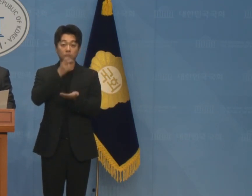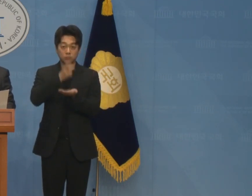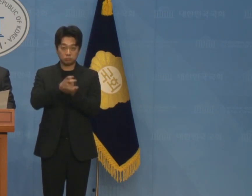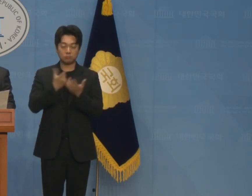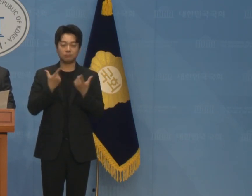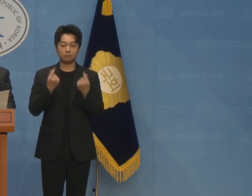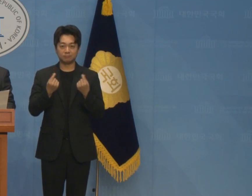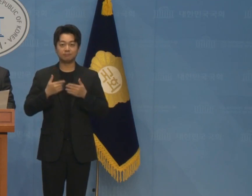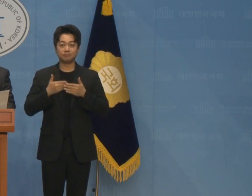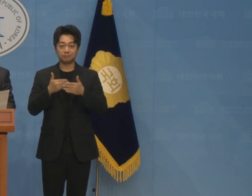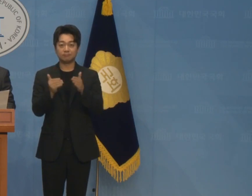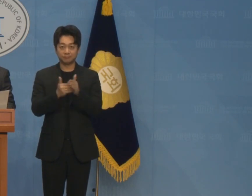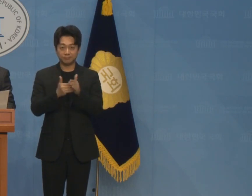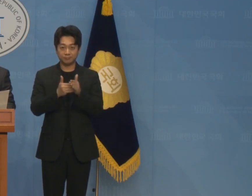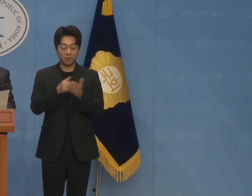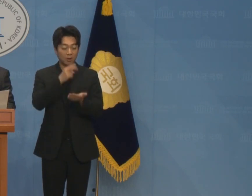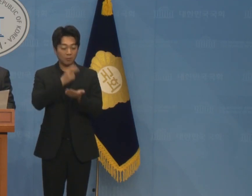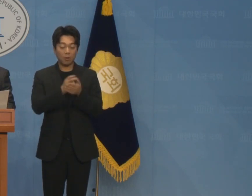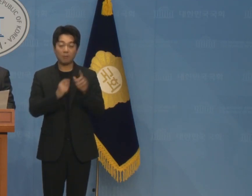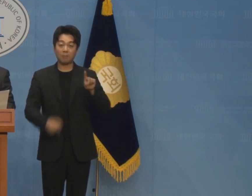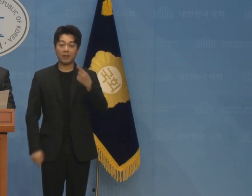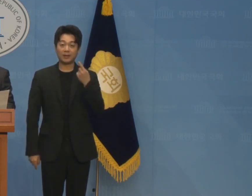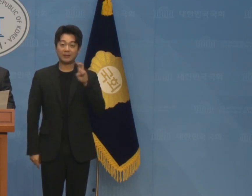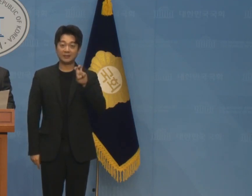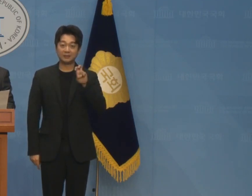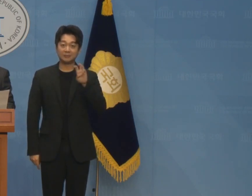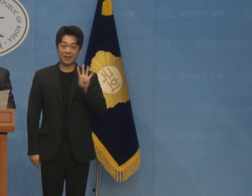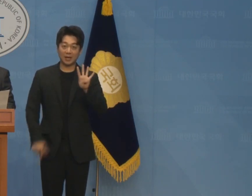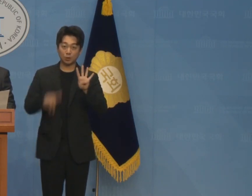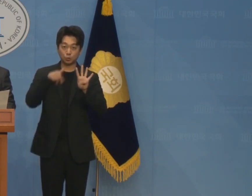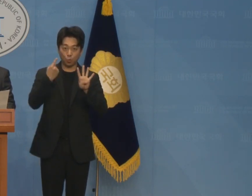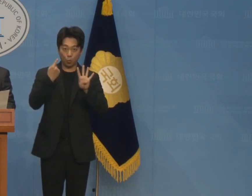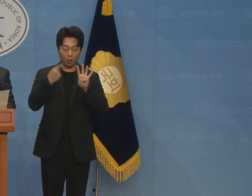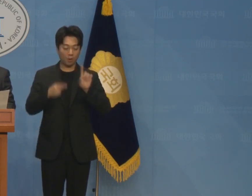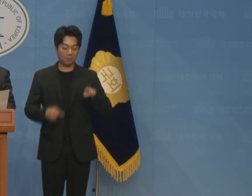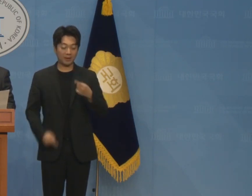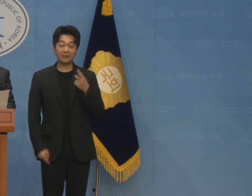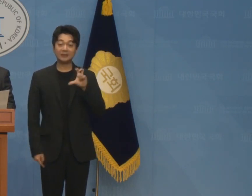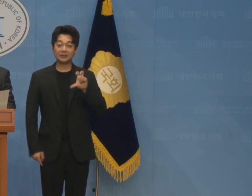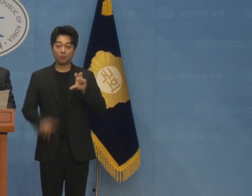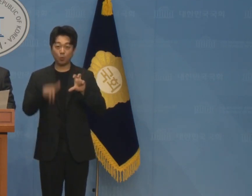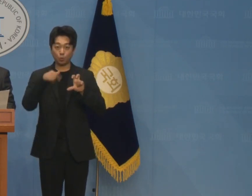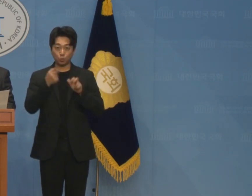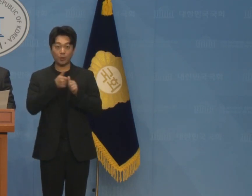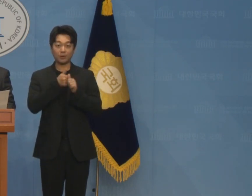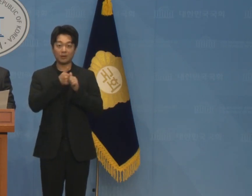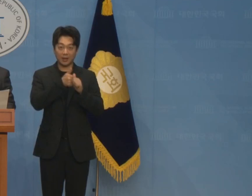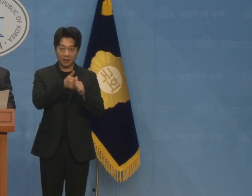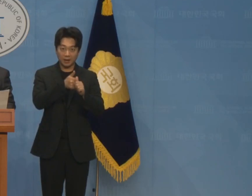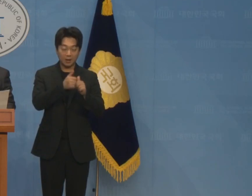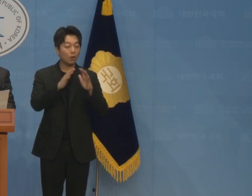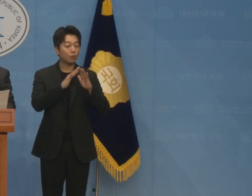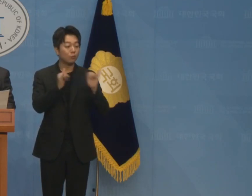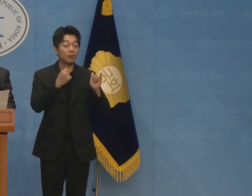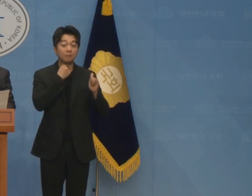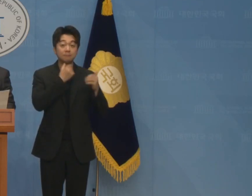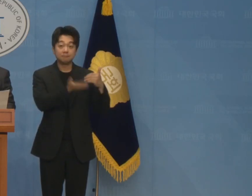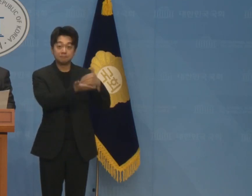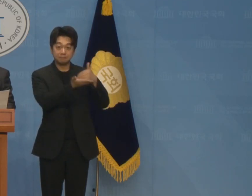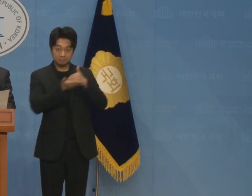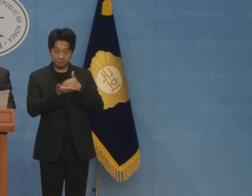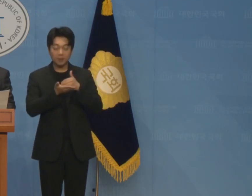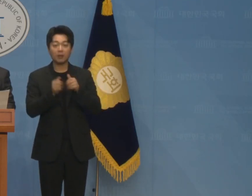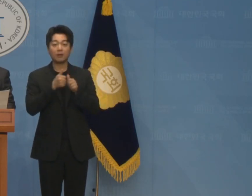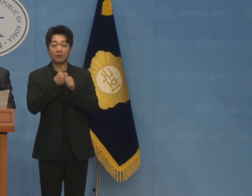국회법 제124조 및 제125조에 따르면 국회에 접수된 공개된 청원은 국회규칙 제2항에